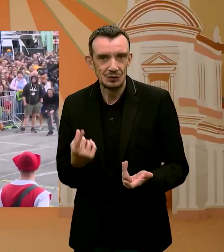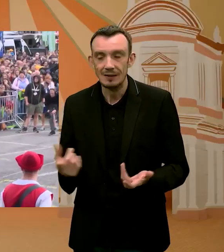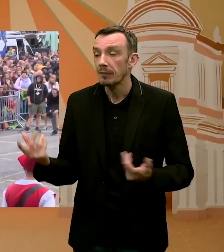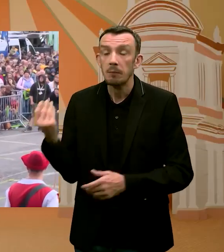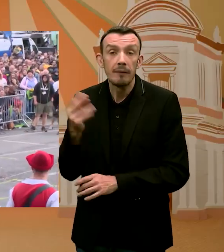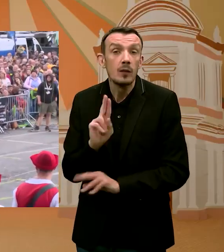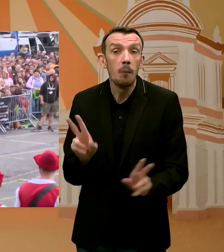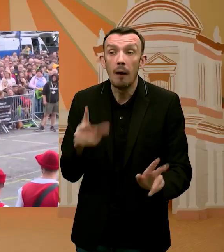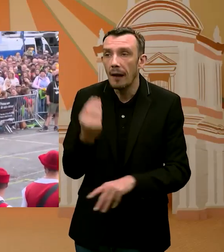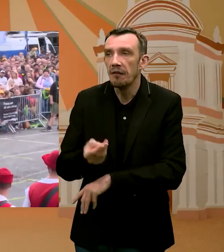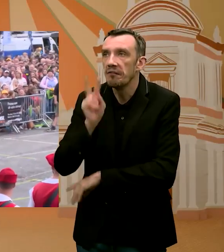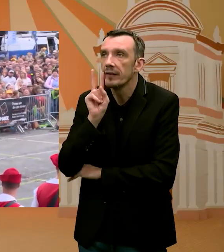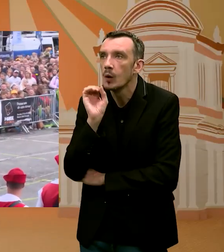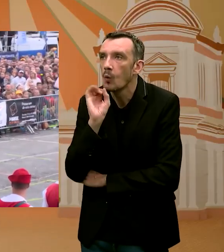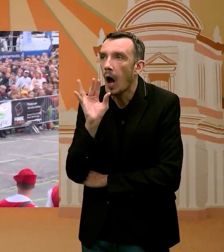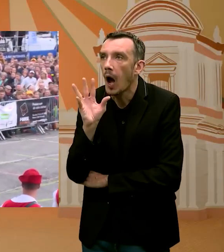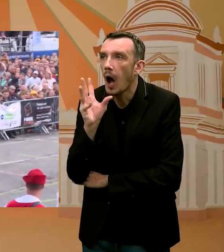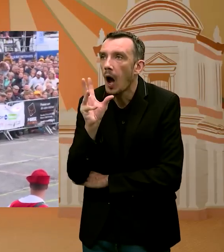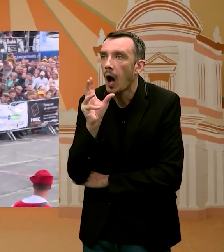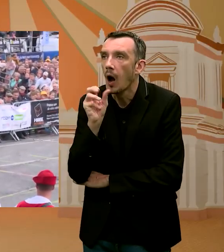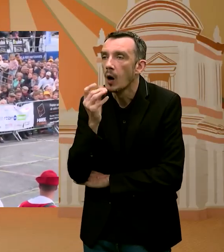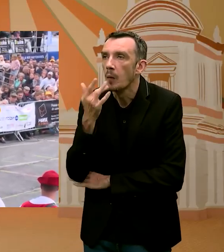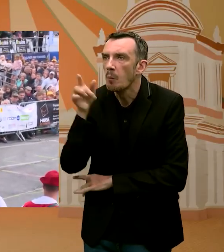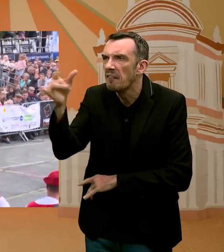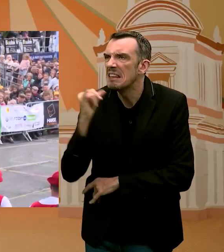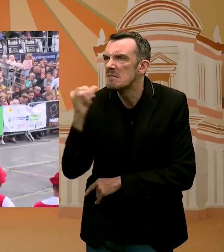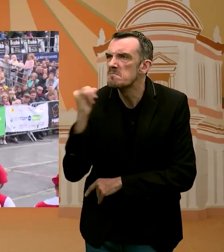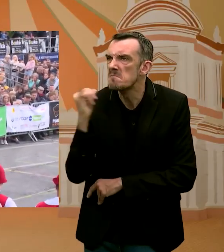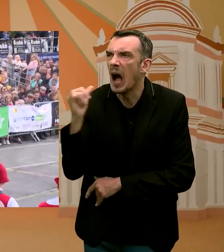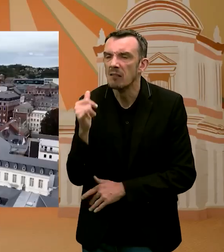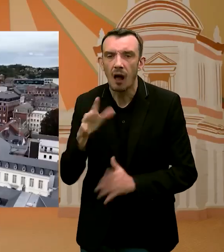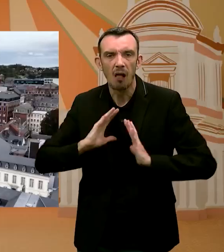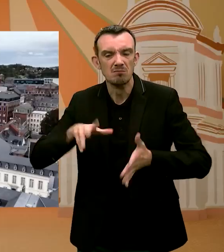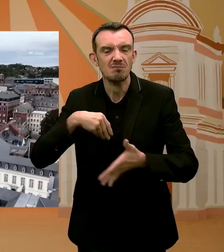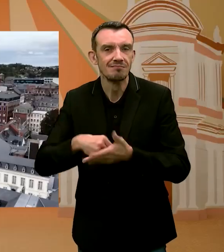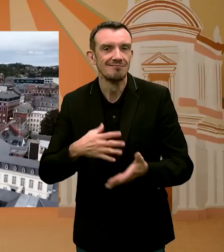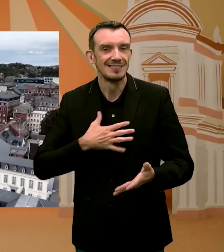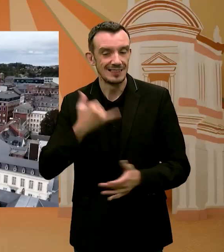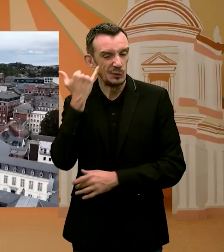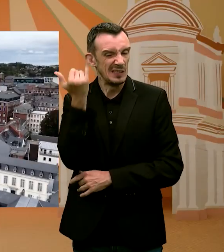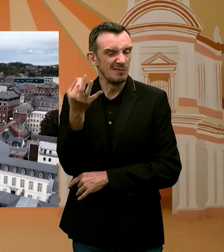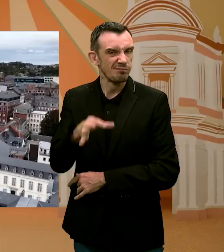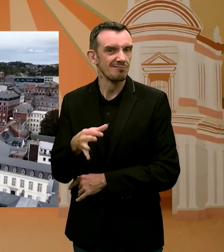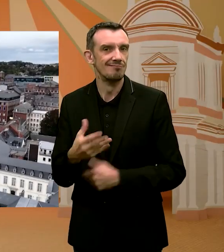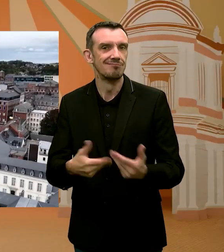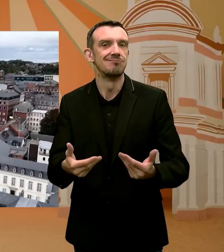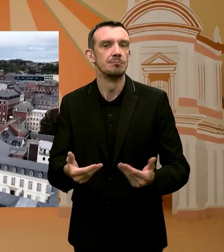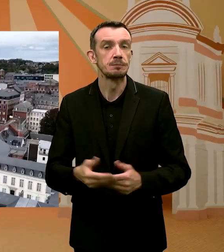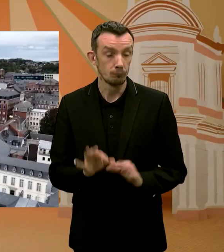étoiles dans les yeux, il se dit, moi aussi, j'ai envie d'aller. C'est comme ça qu'on crée des vocations. Mais déjà, ce matin, j'ai déjà eu 2